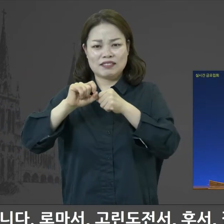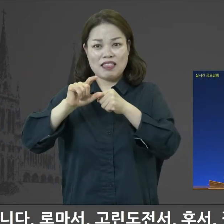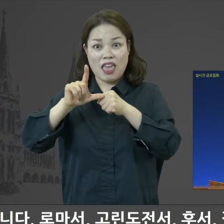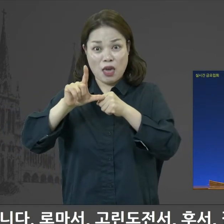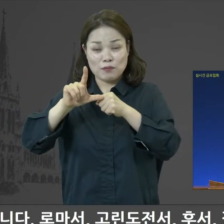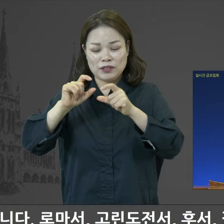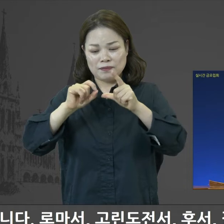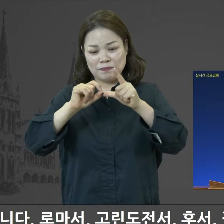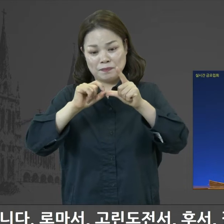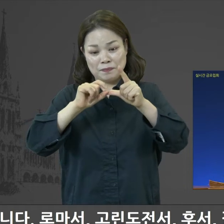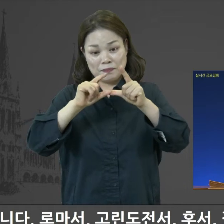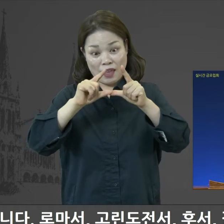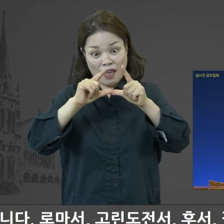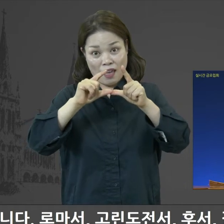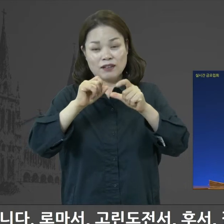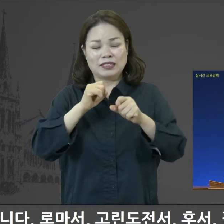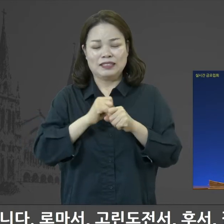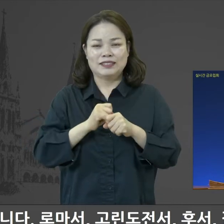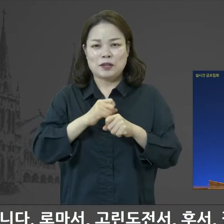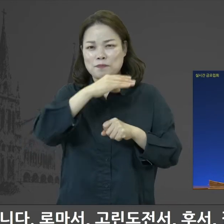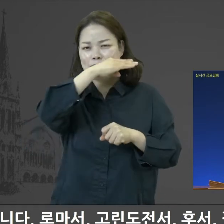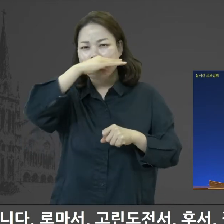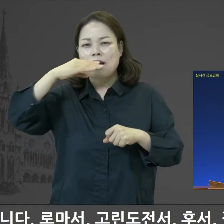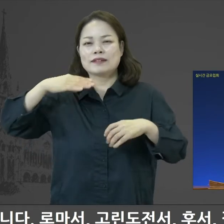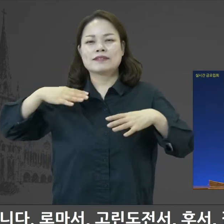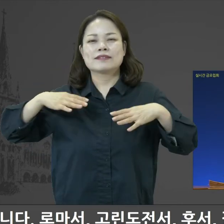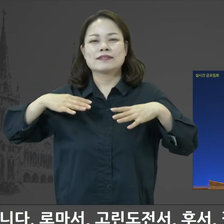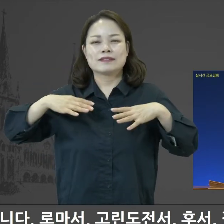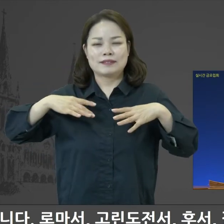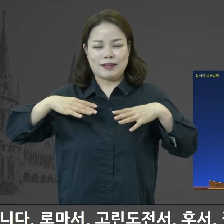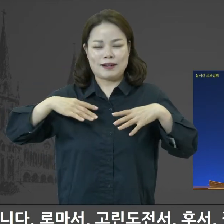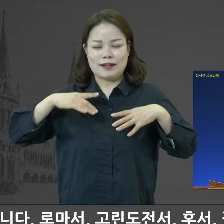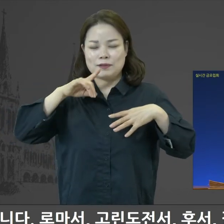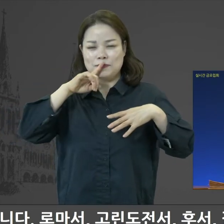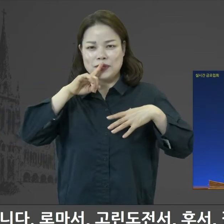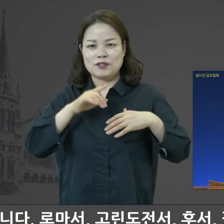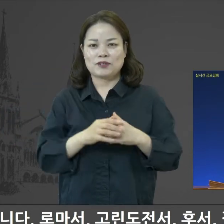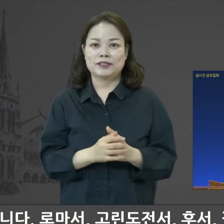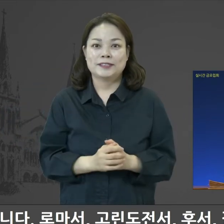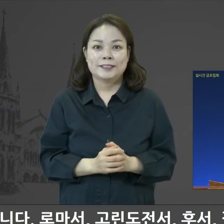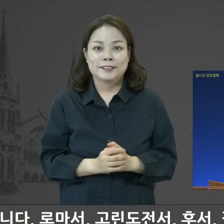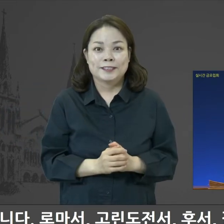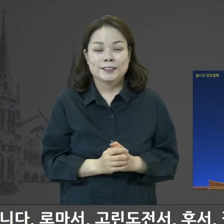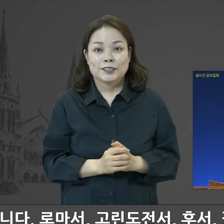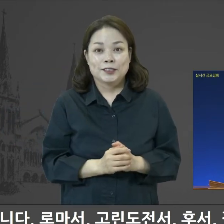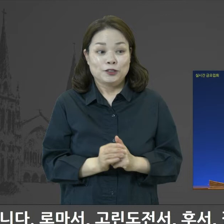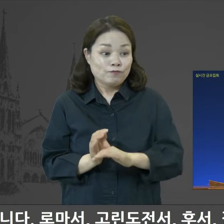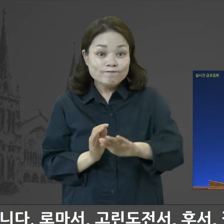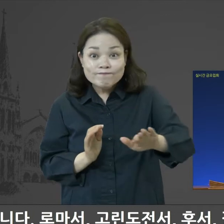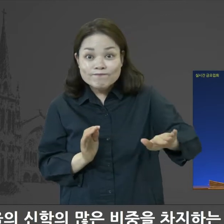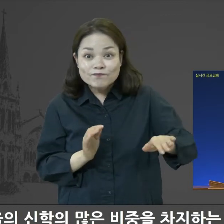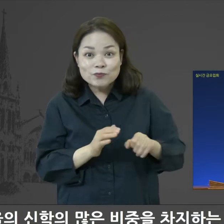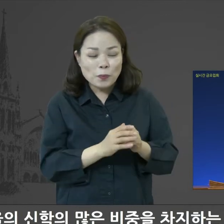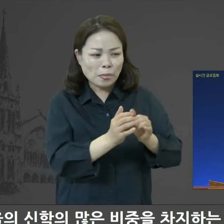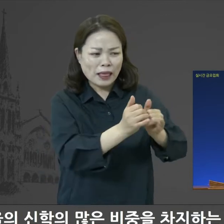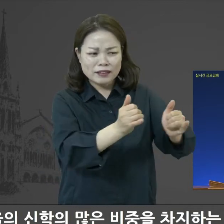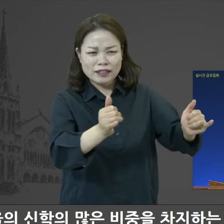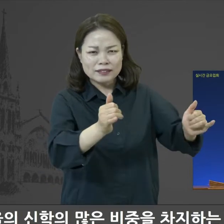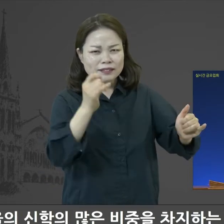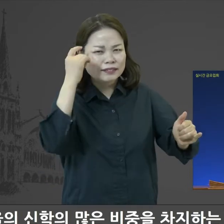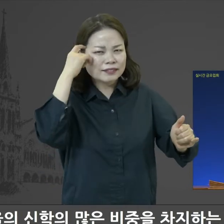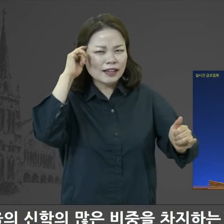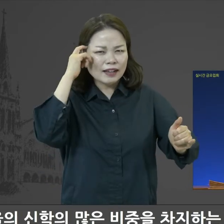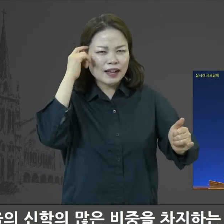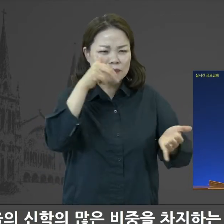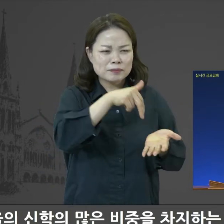거죠. 바른 것을 자랑하자, 이렇게 권면하고 있습니다. 우리가 보통 인간들은